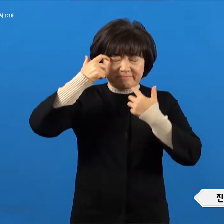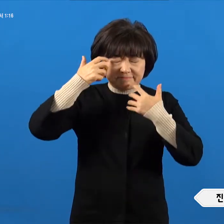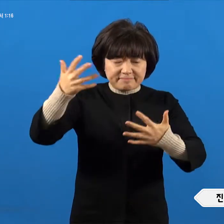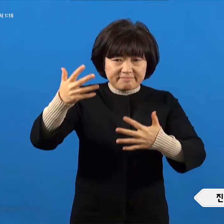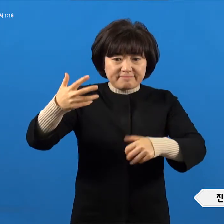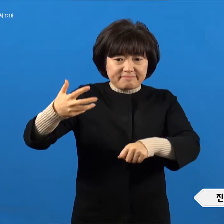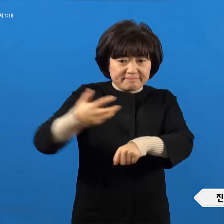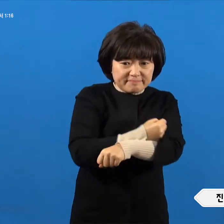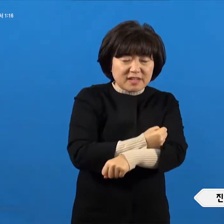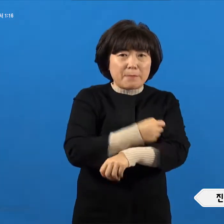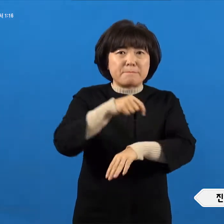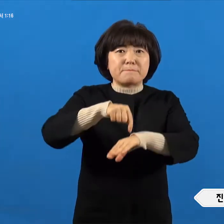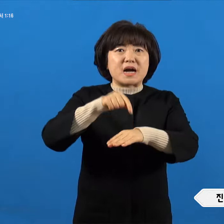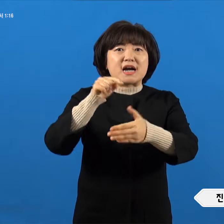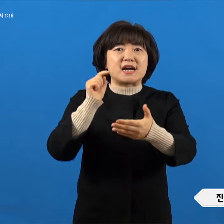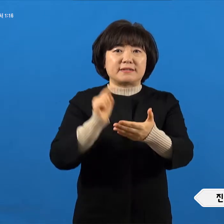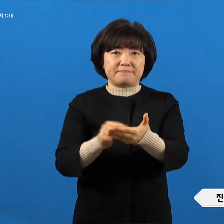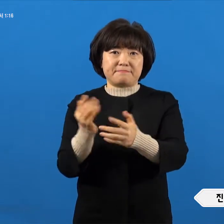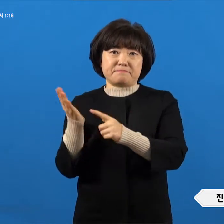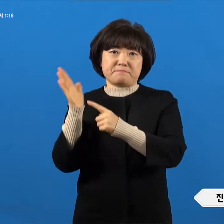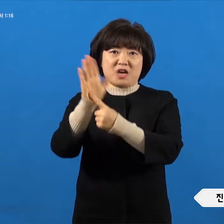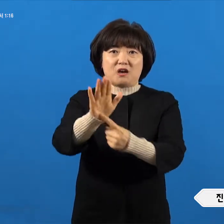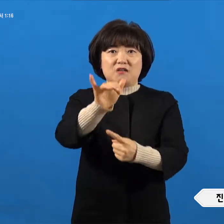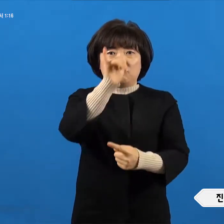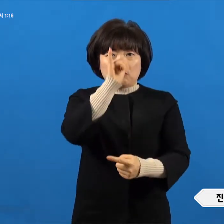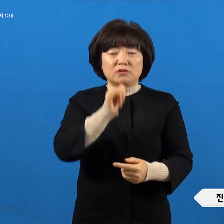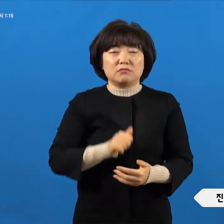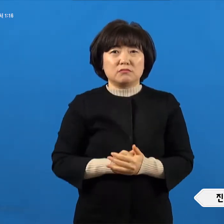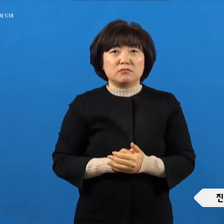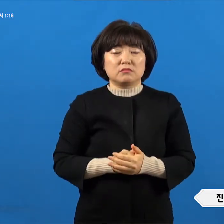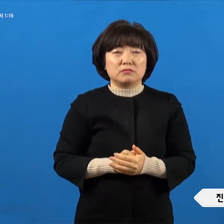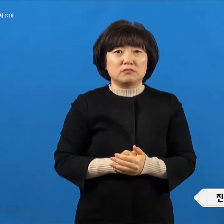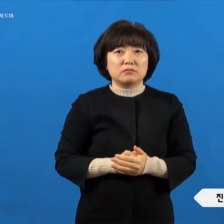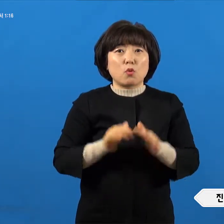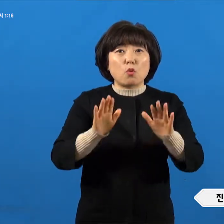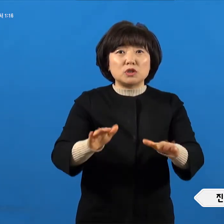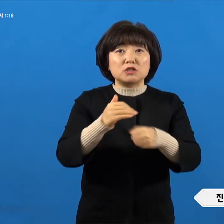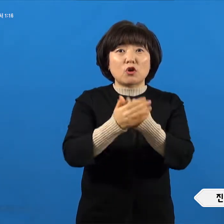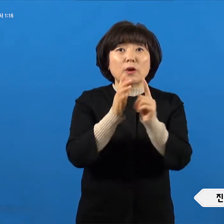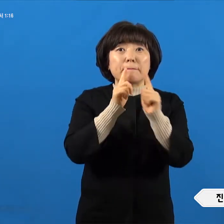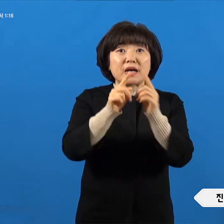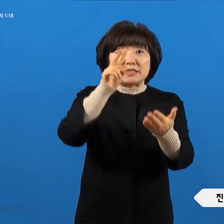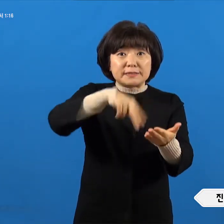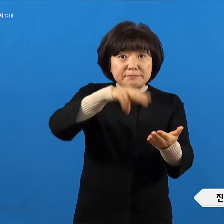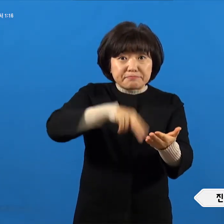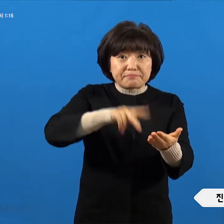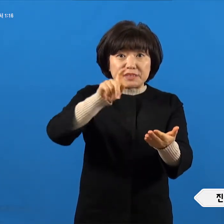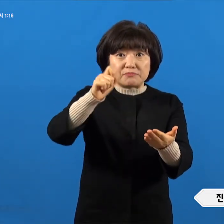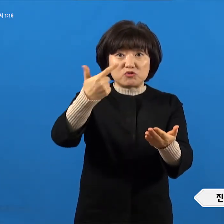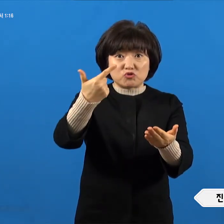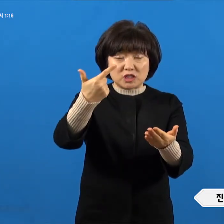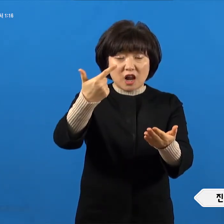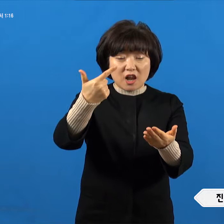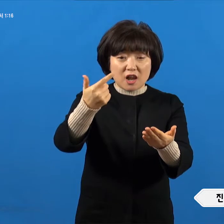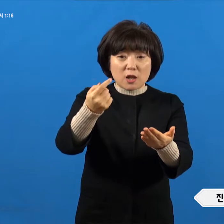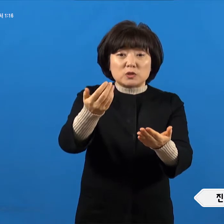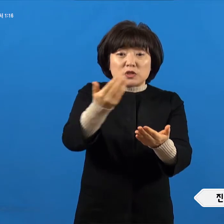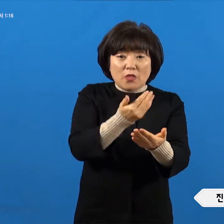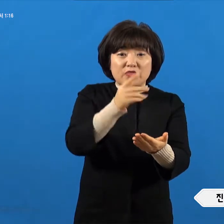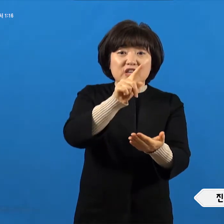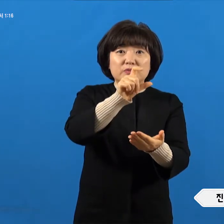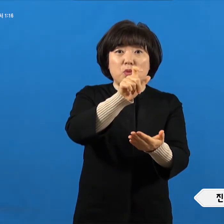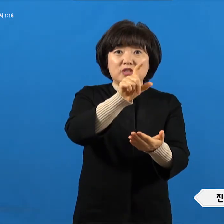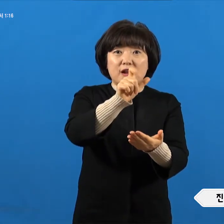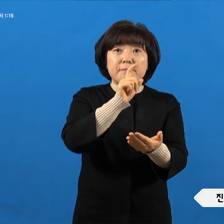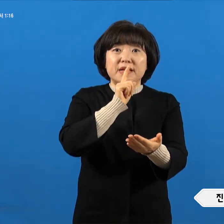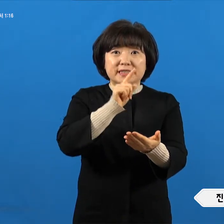마음을 표현하고 있음을 성경은 설명하고 있습니다. 오늘 본문 말씀 16절 바로 전에